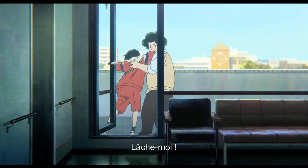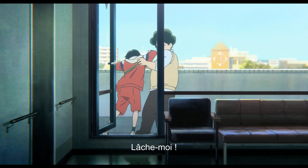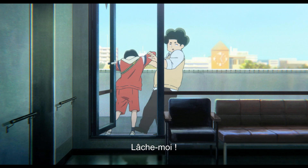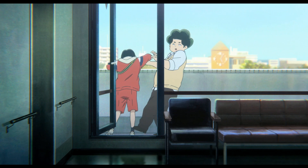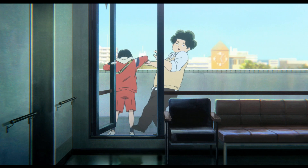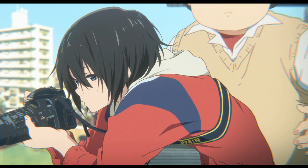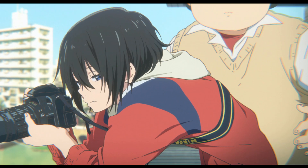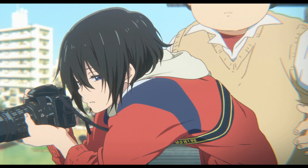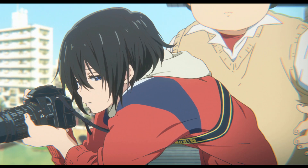よ。